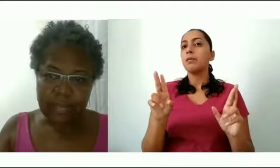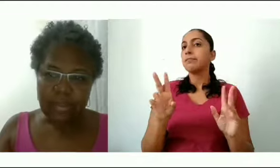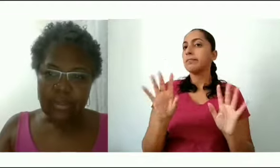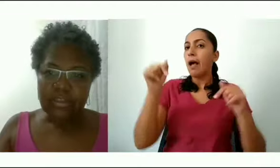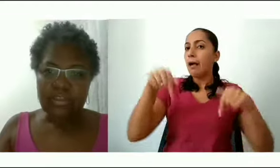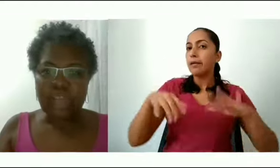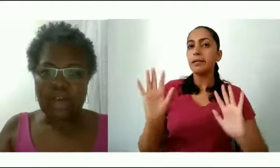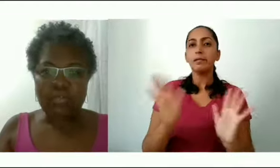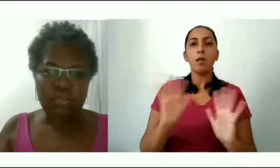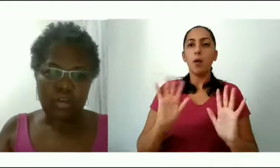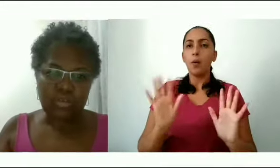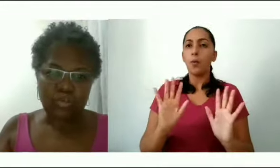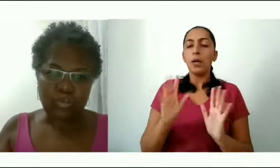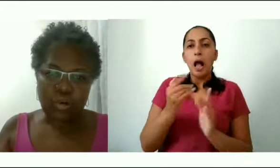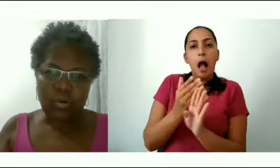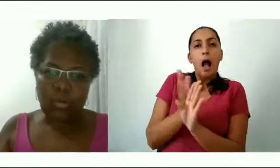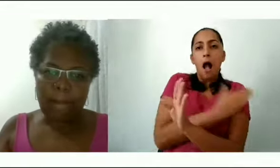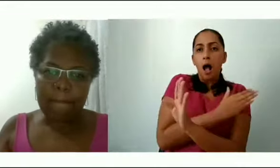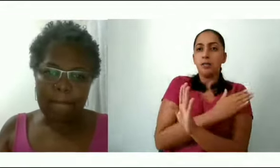né? Que já